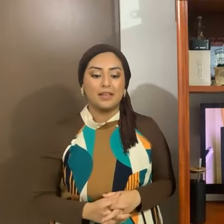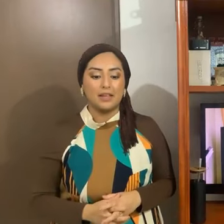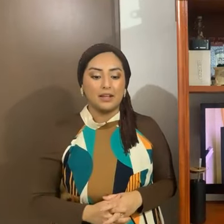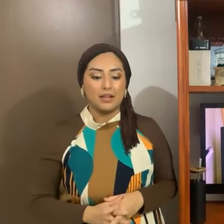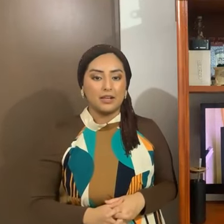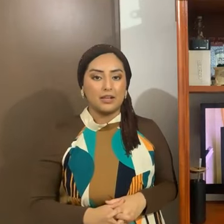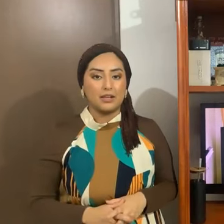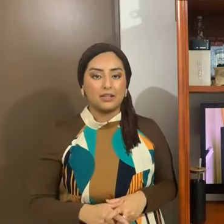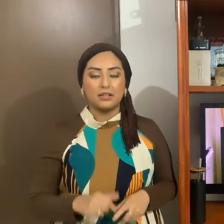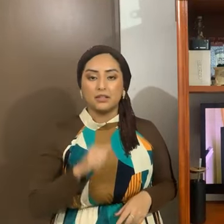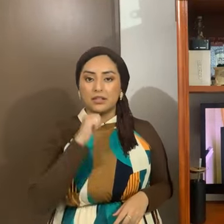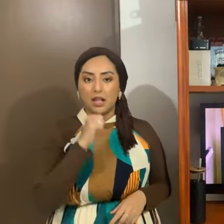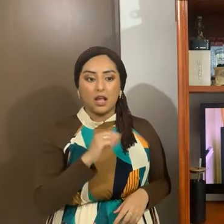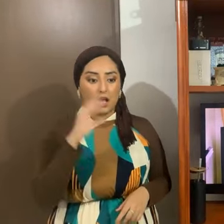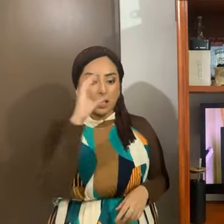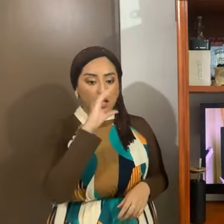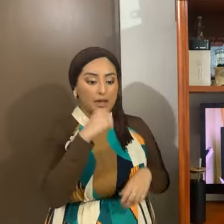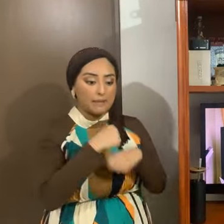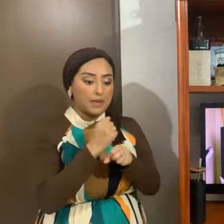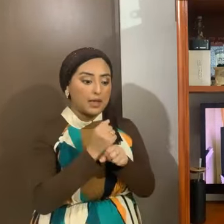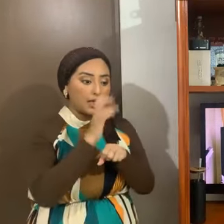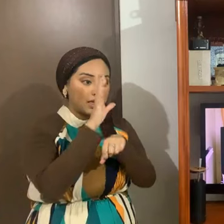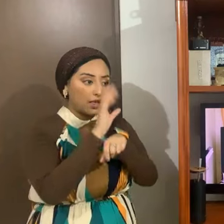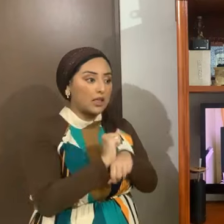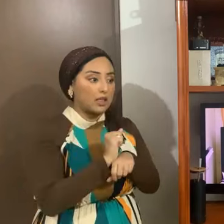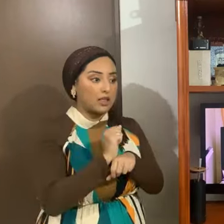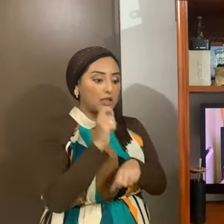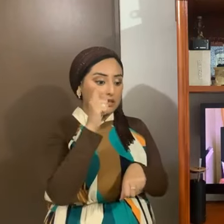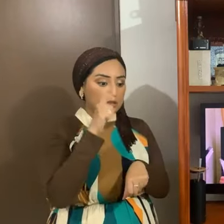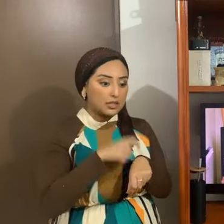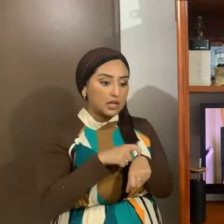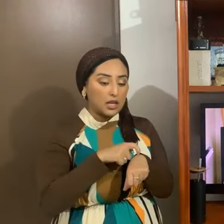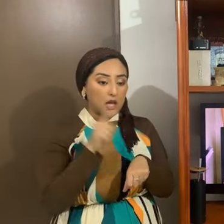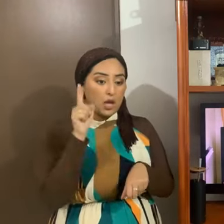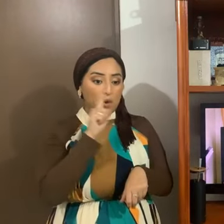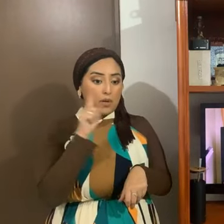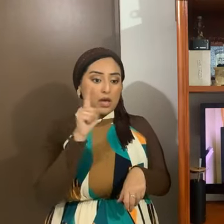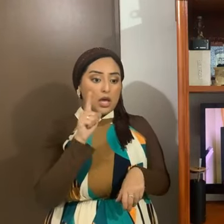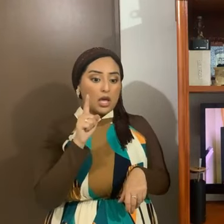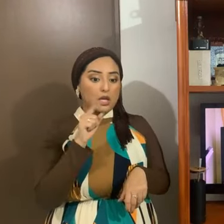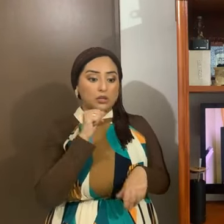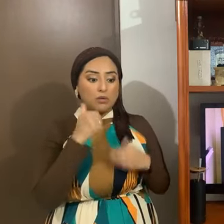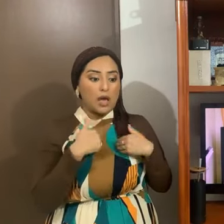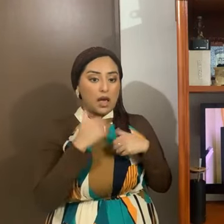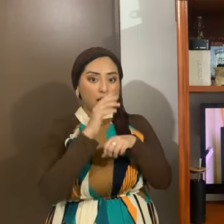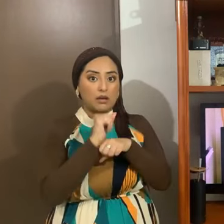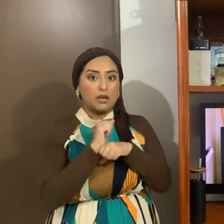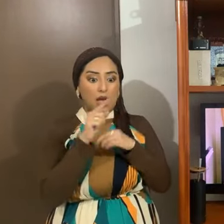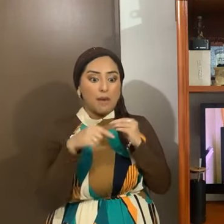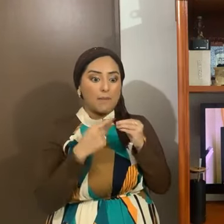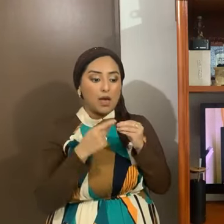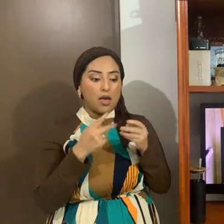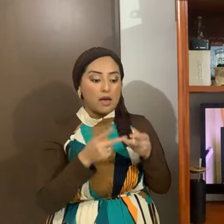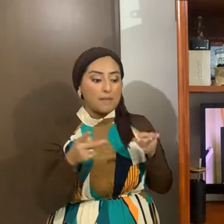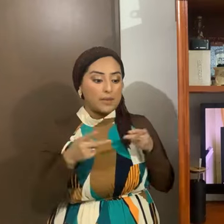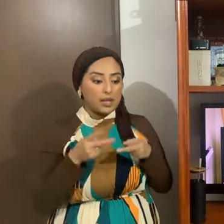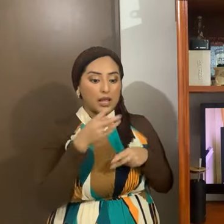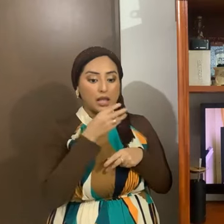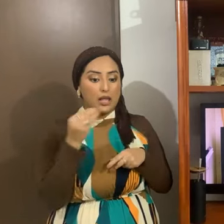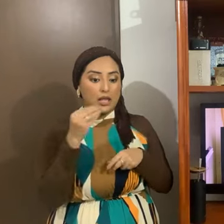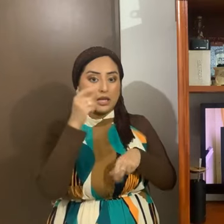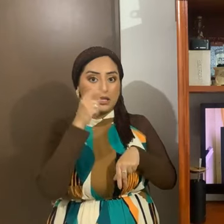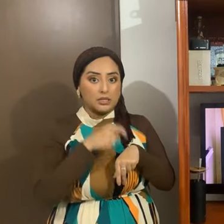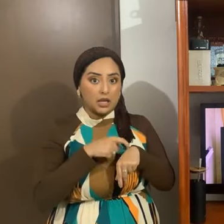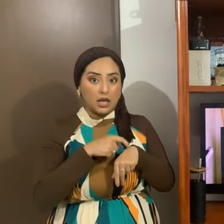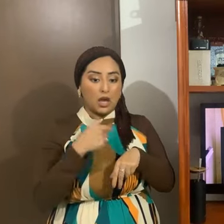3. No buscar crear hábitos en momentos donde no tenemos el control sobre el lugar y el tiempo